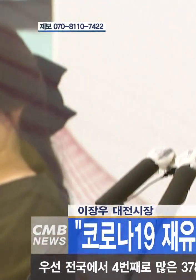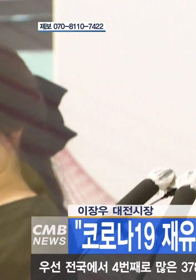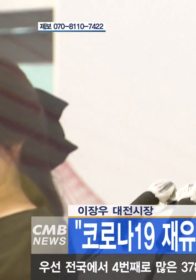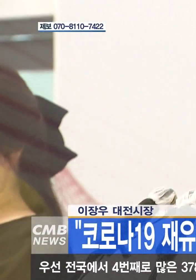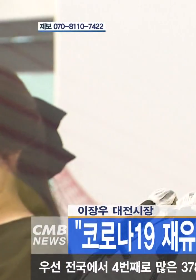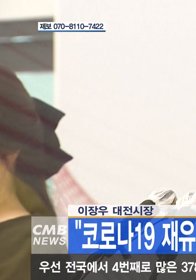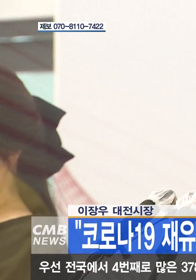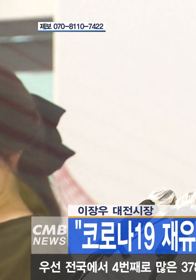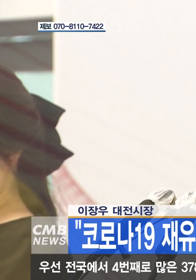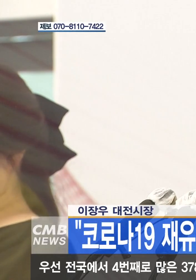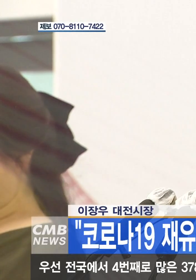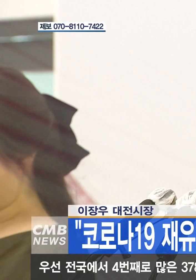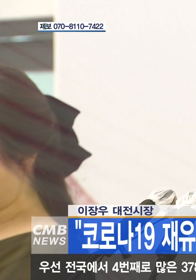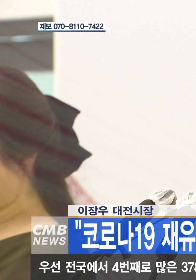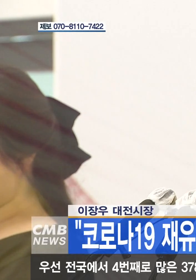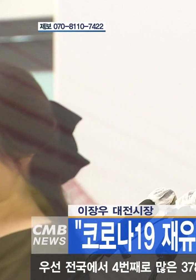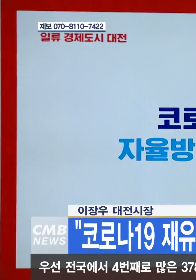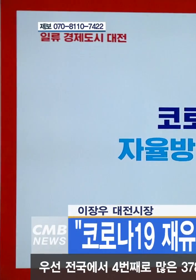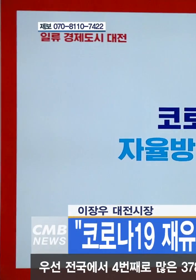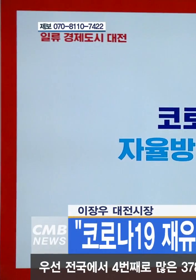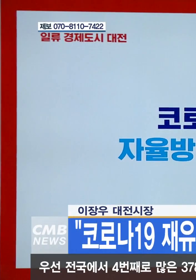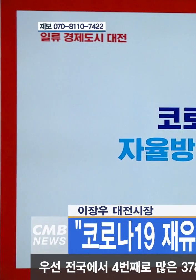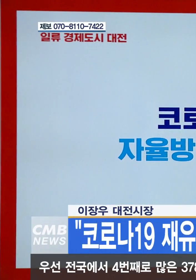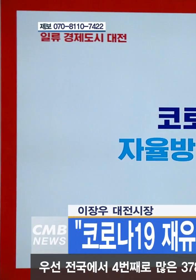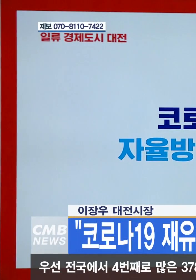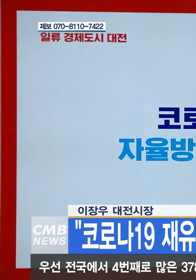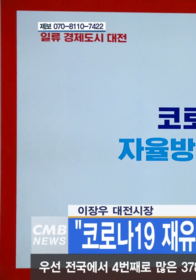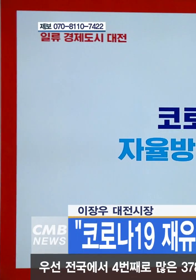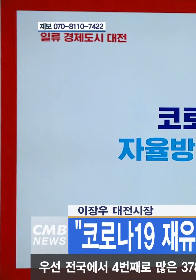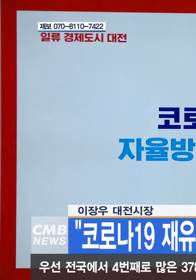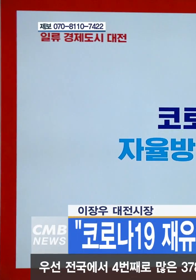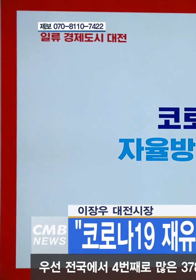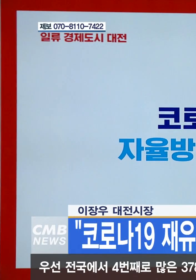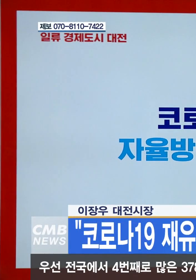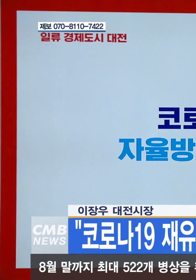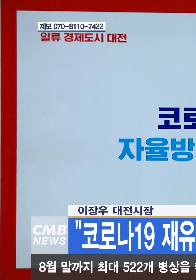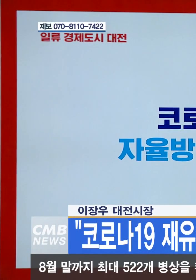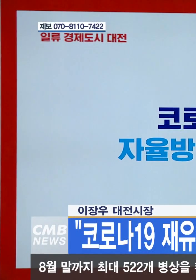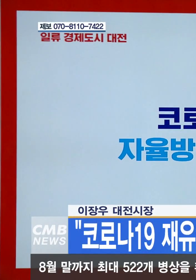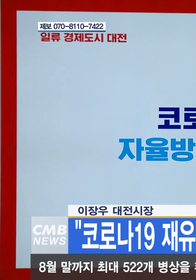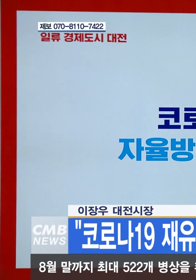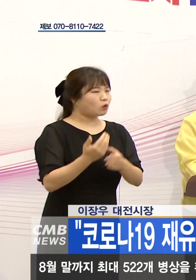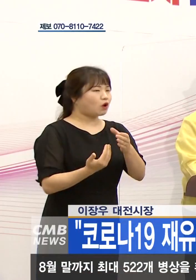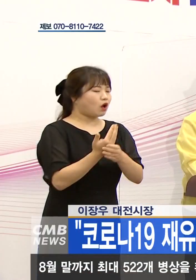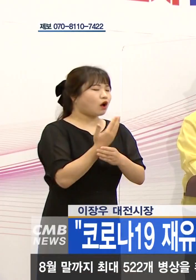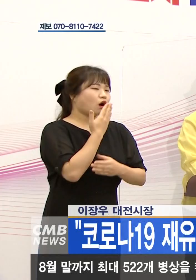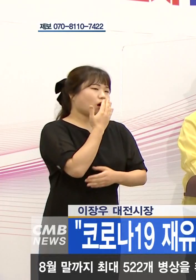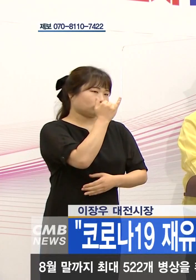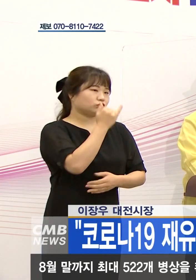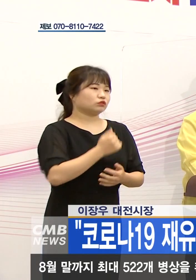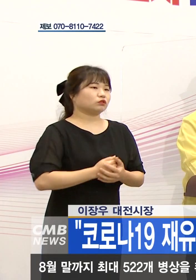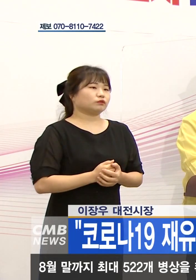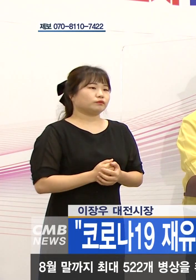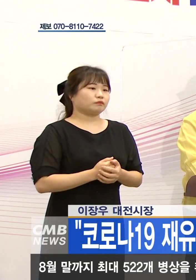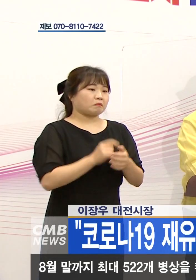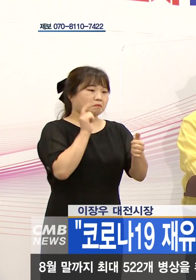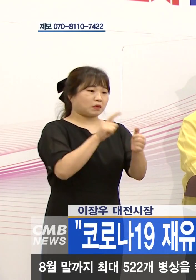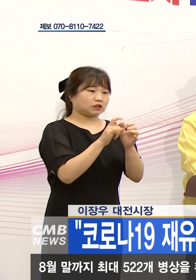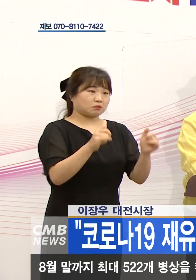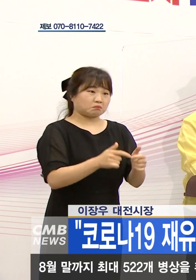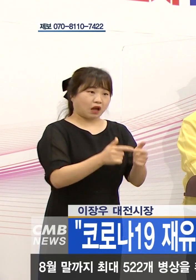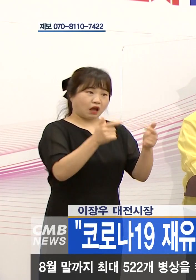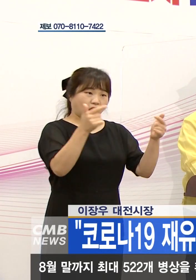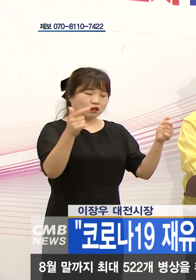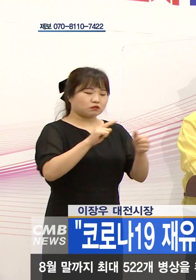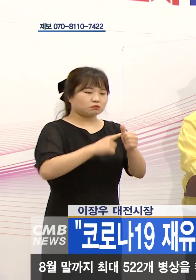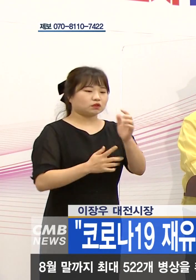많은 378개의 감염병 전담 병상을 운영하고 있으나 8월 말까지 최대 522개